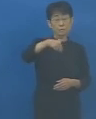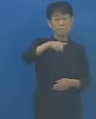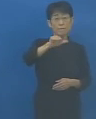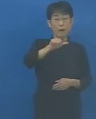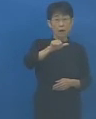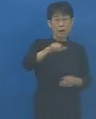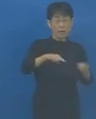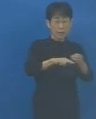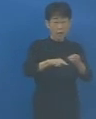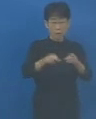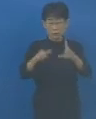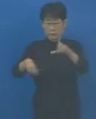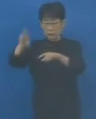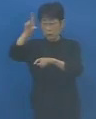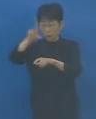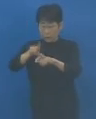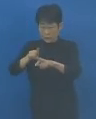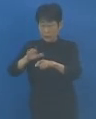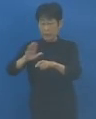うと思います。